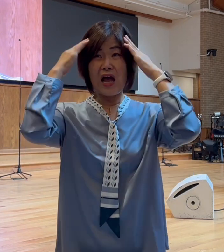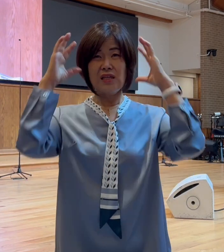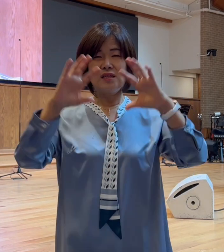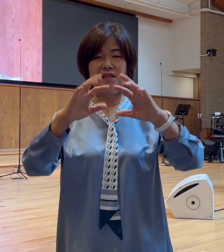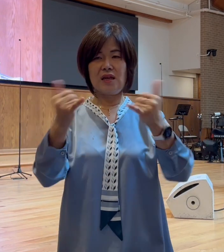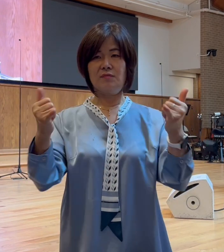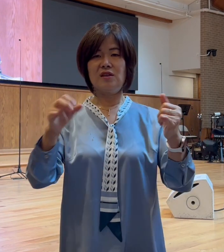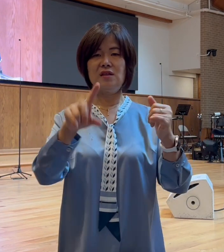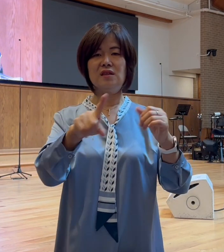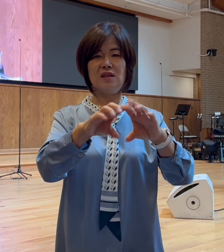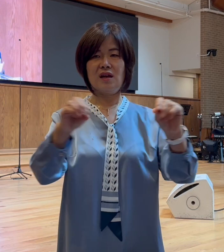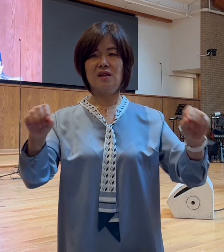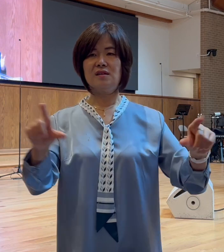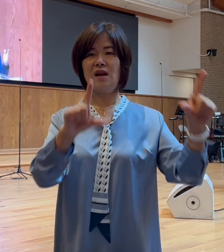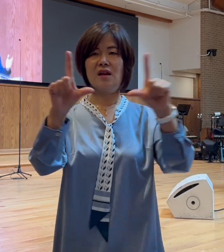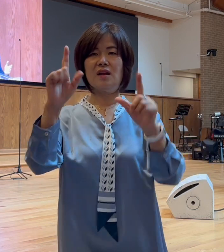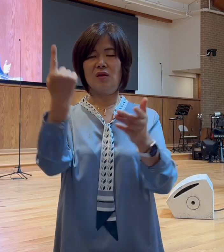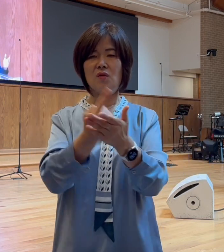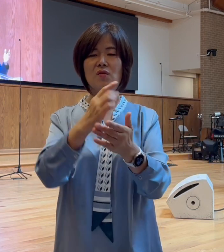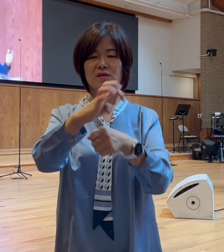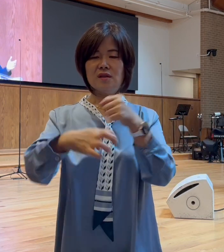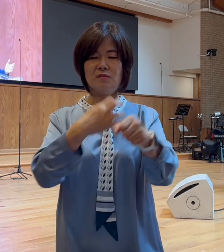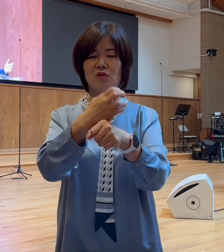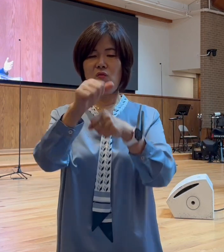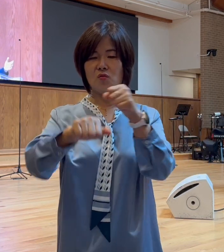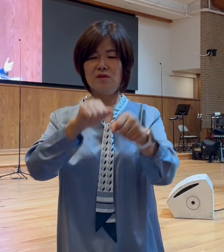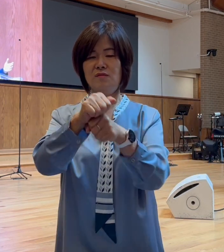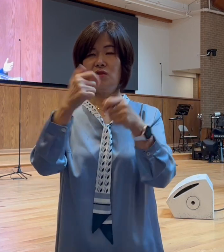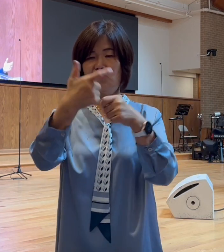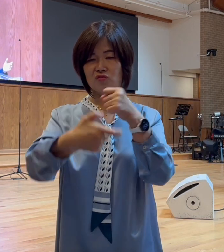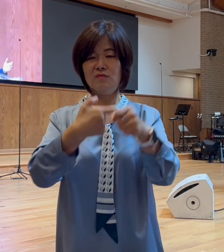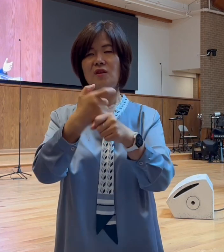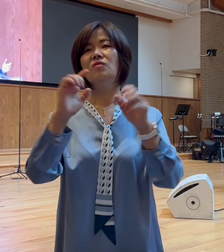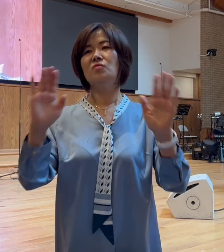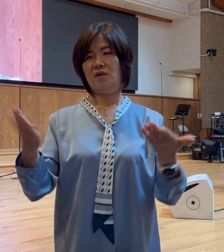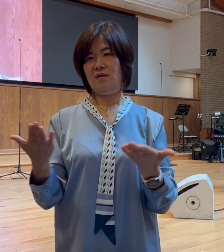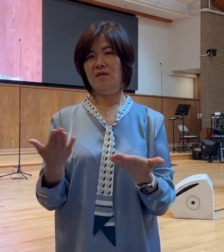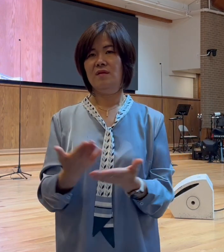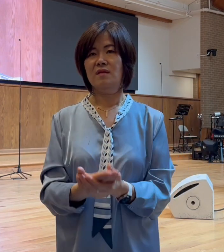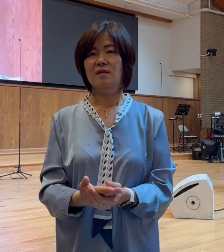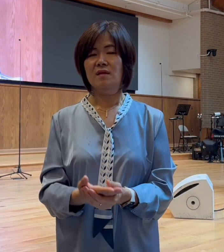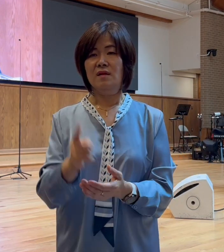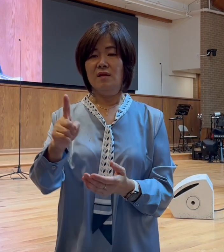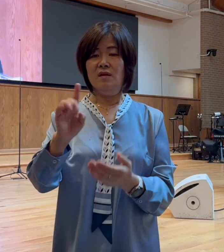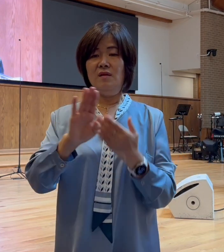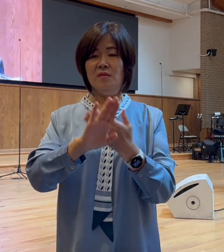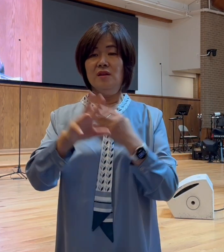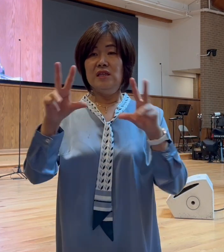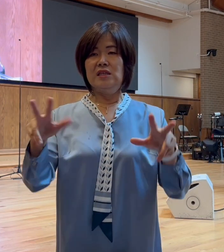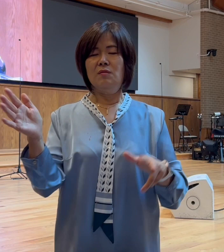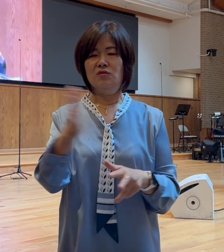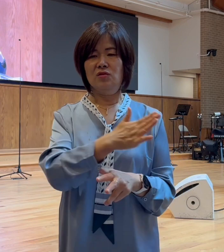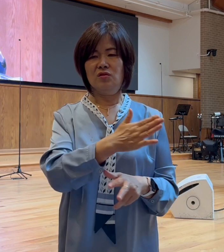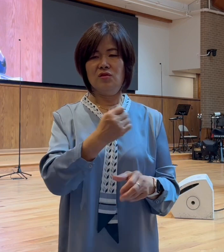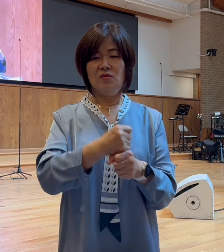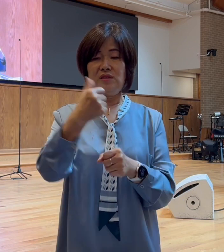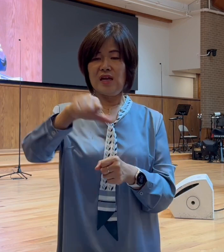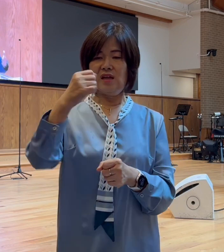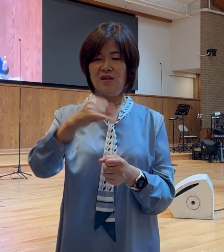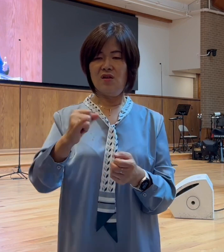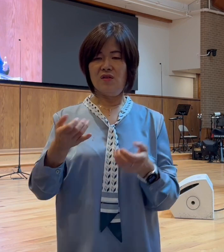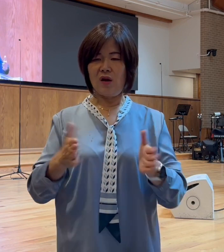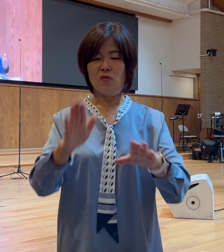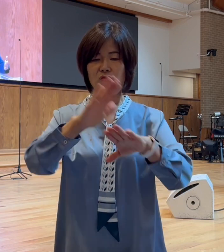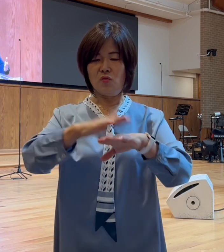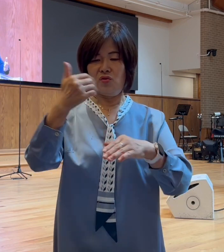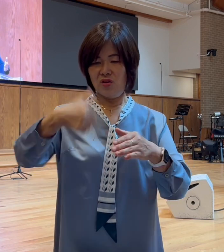이제 아마 40년, 50년, 60년 이렇게 되신 것 같아요. 그렇다고 한다면 이제 자녀 낳고 이제